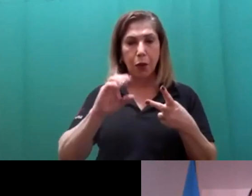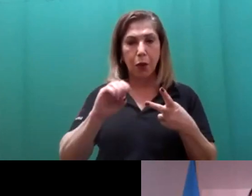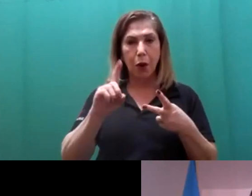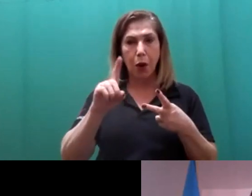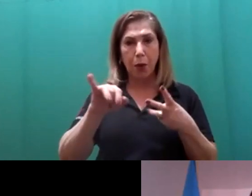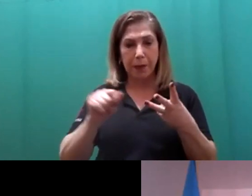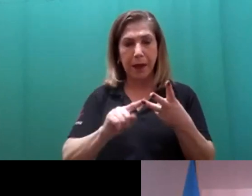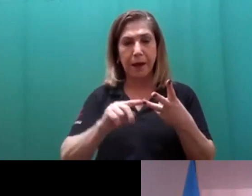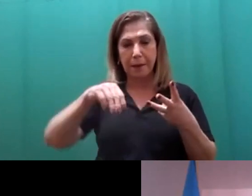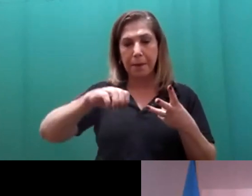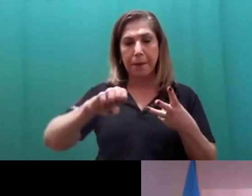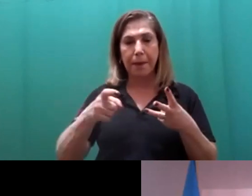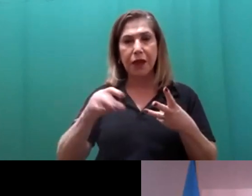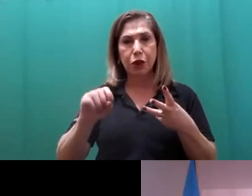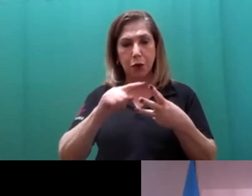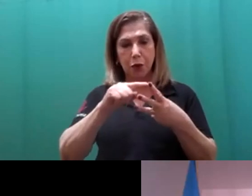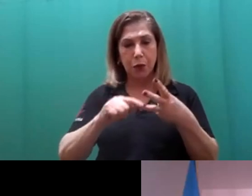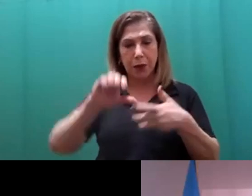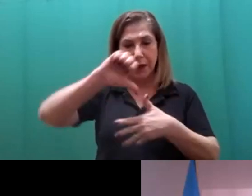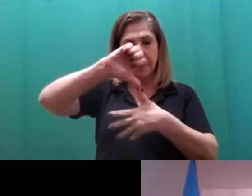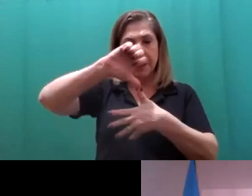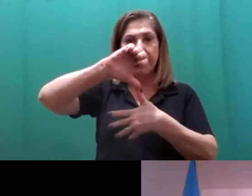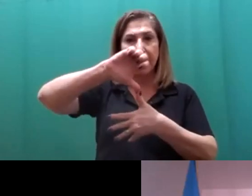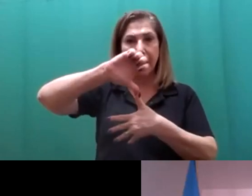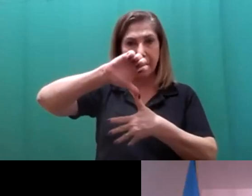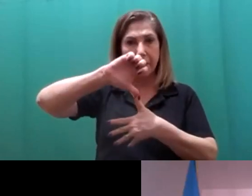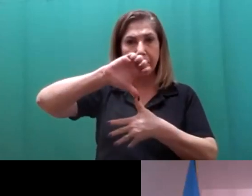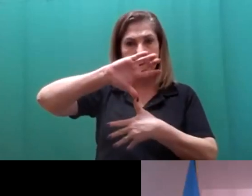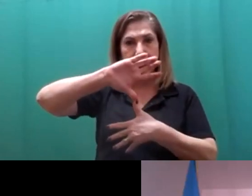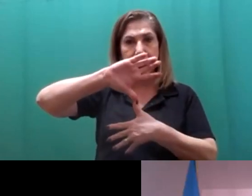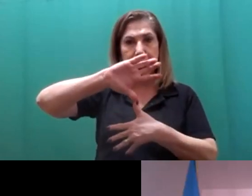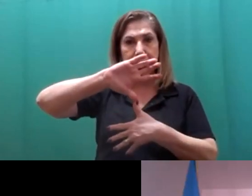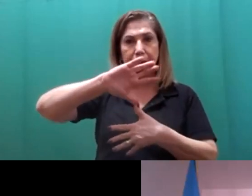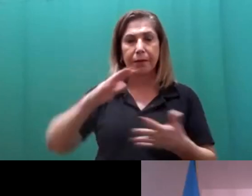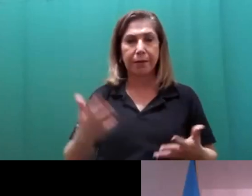principales en Latinoamérica. Y finalmente, sí,